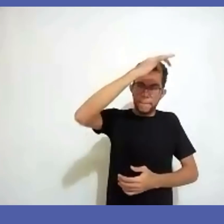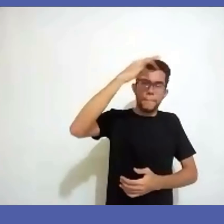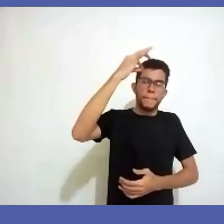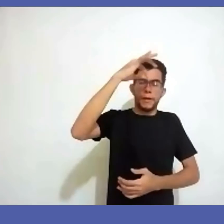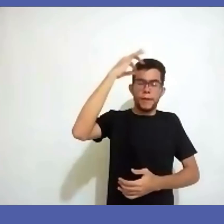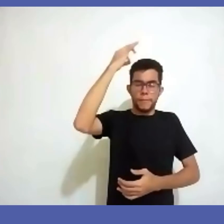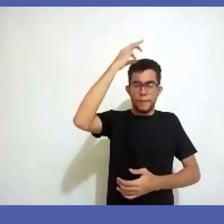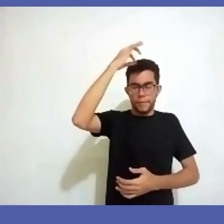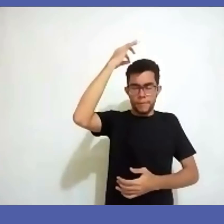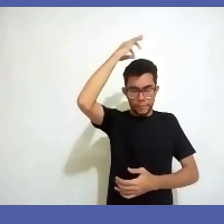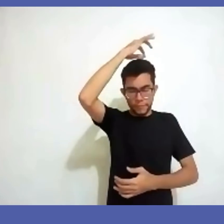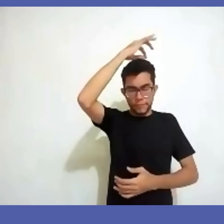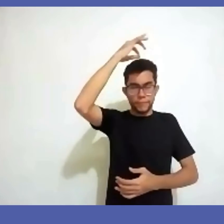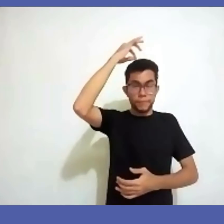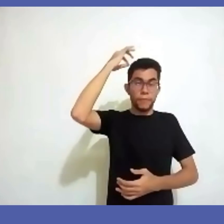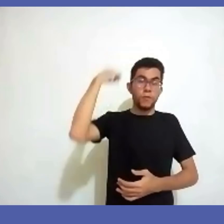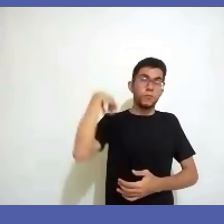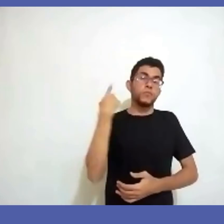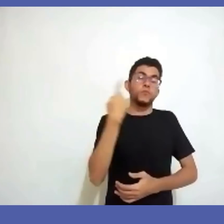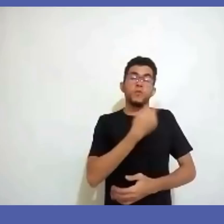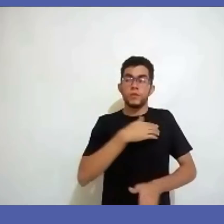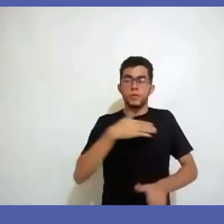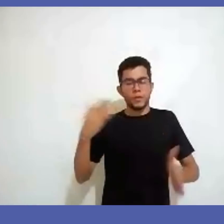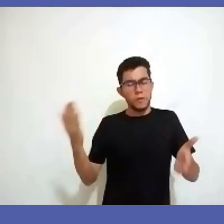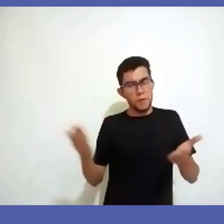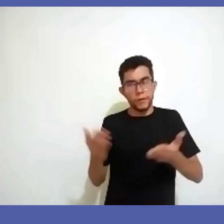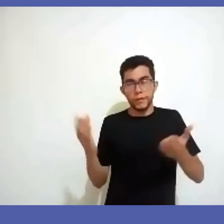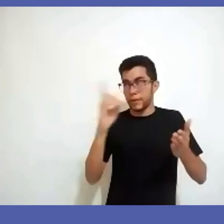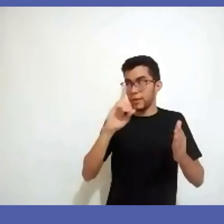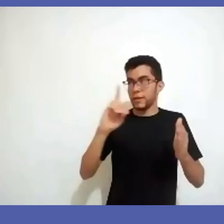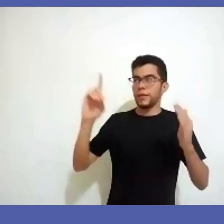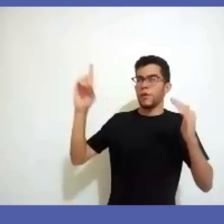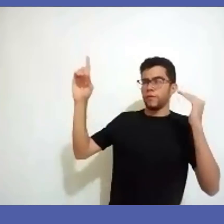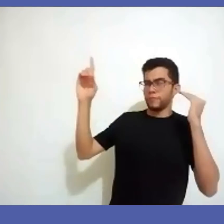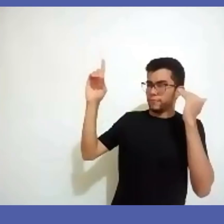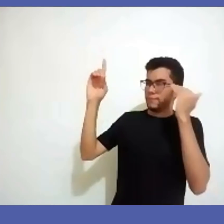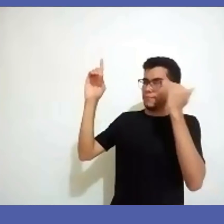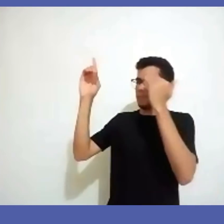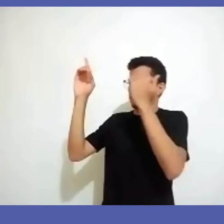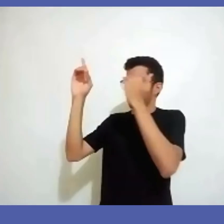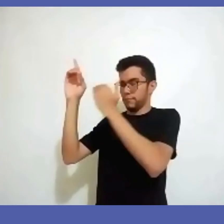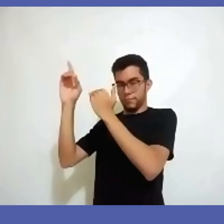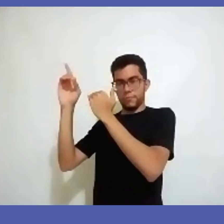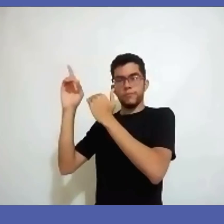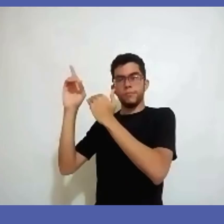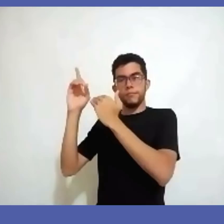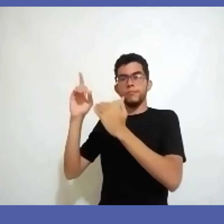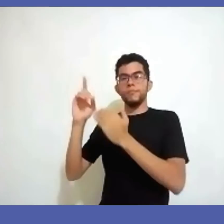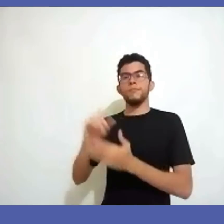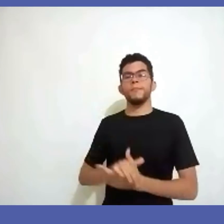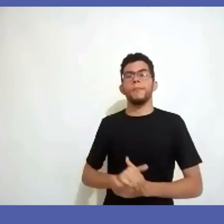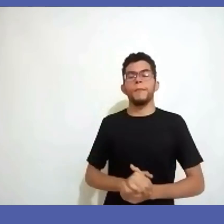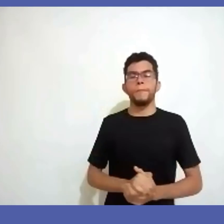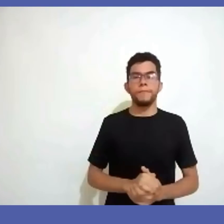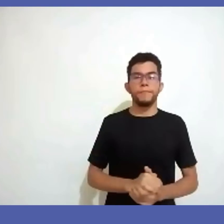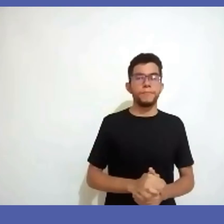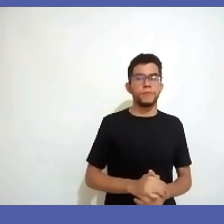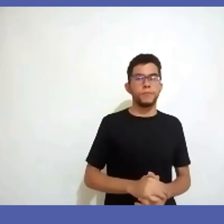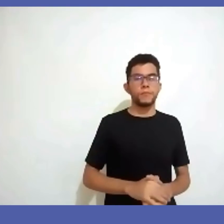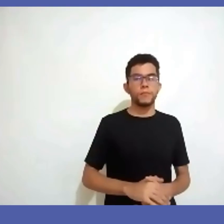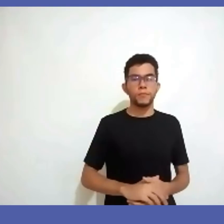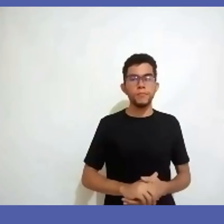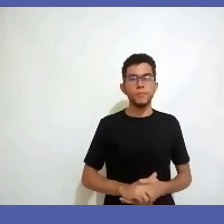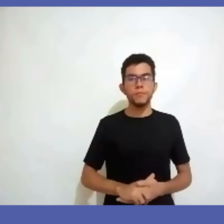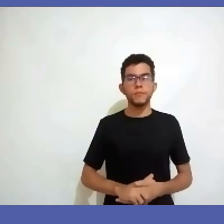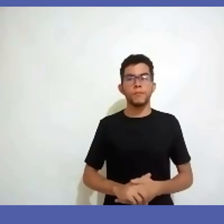natureza independente de Deus, do velho homem da carne. Deus está colocando a natureza santa de Deus. Por isso,